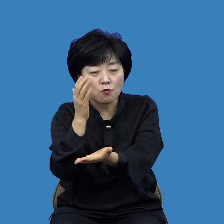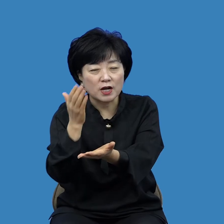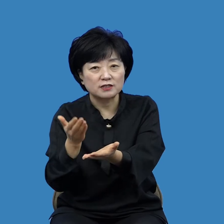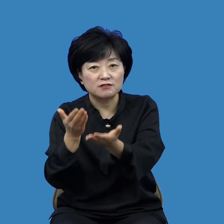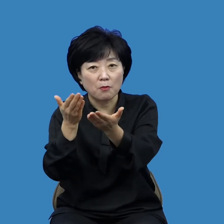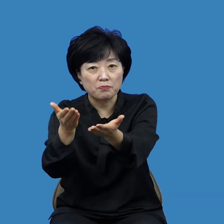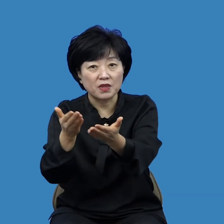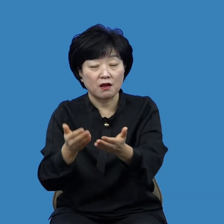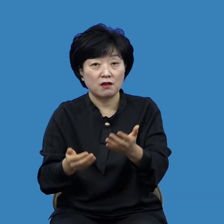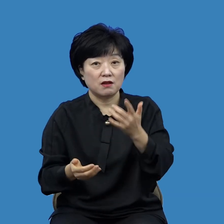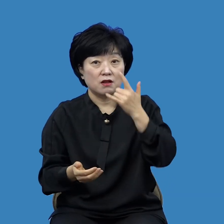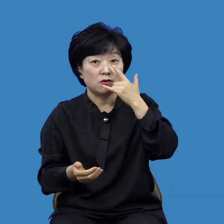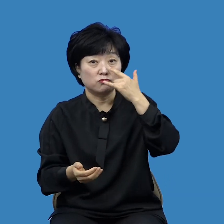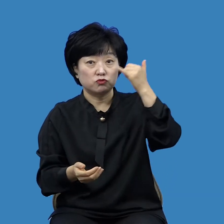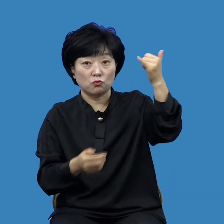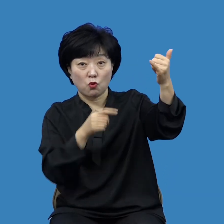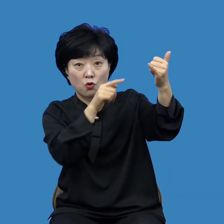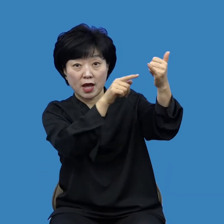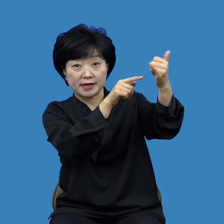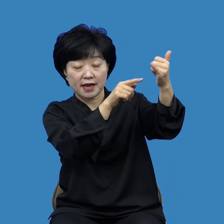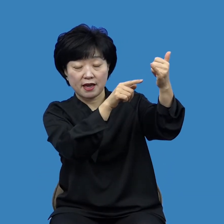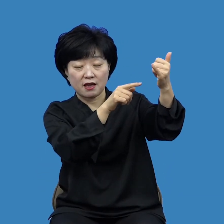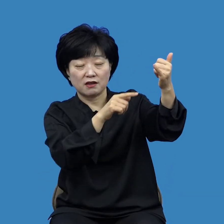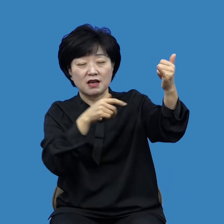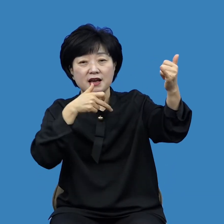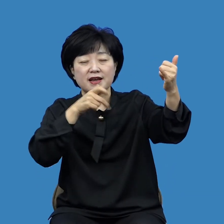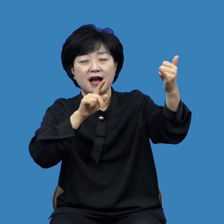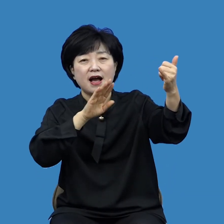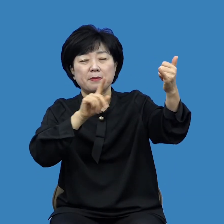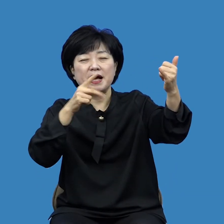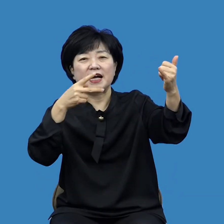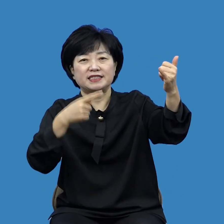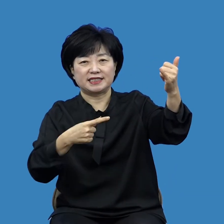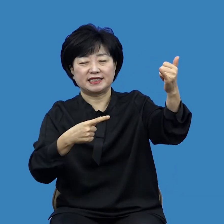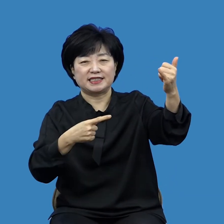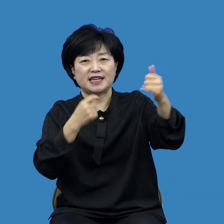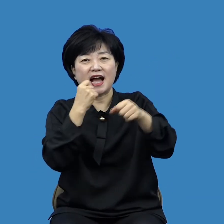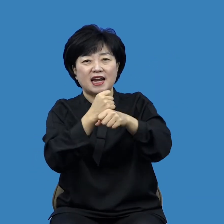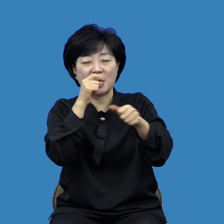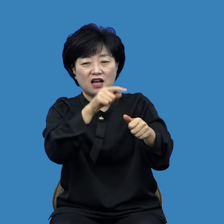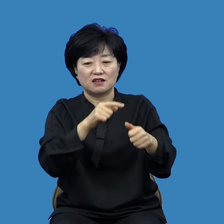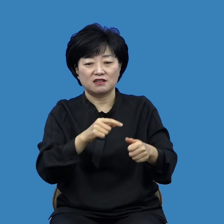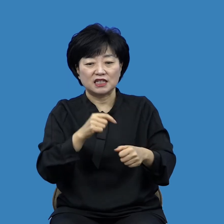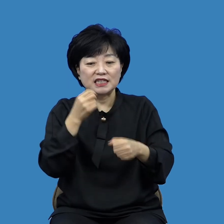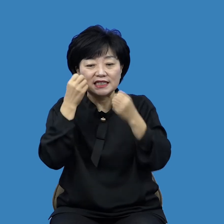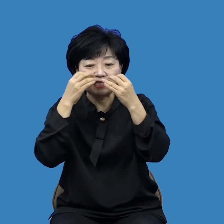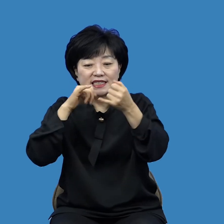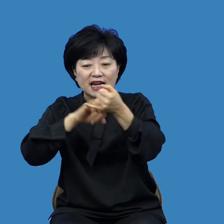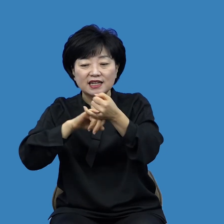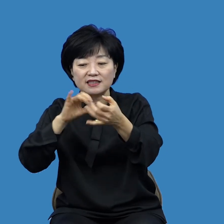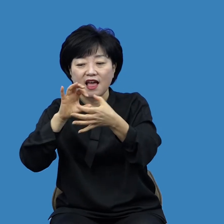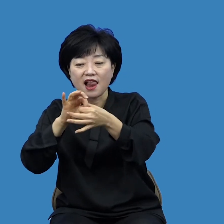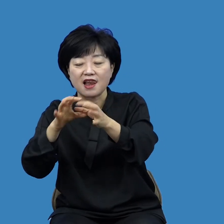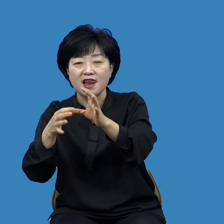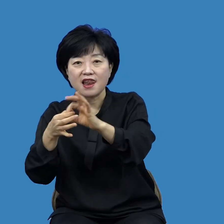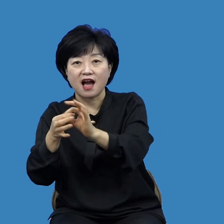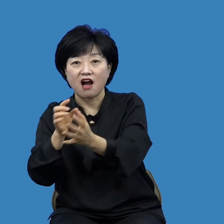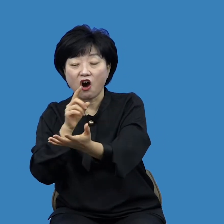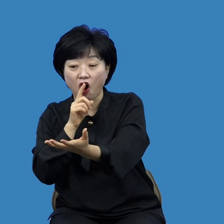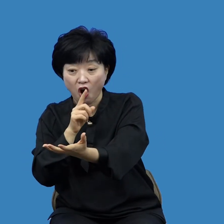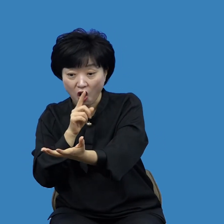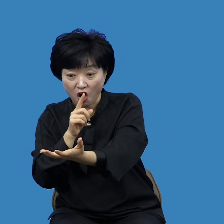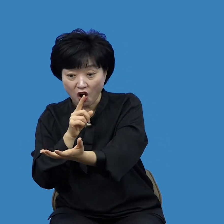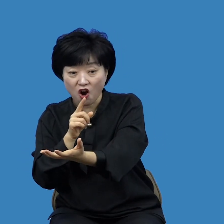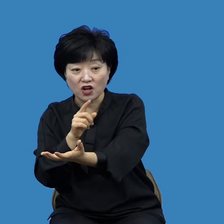내 부모를 공경하라 그랬어요. 신약에는 물론 이것이 헬라어로 번역되어 있는데, 이 구약에 보면 히브리어로 나와 있죠. 출애굽기 20장에